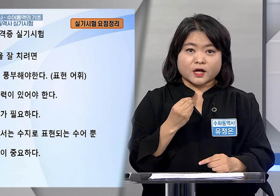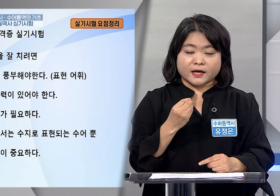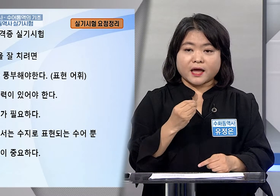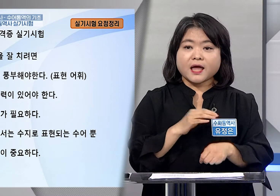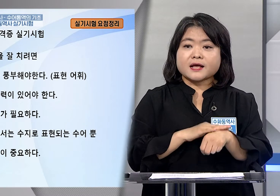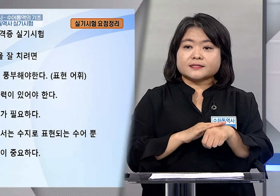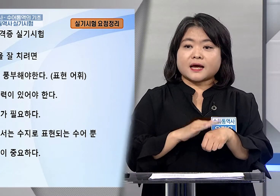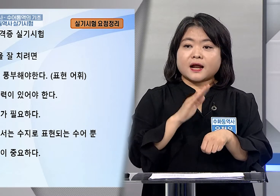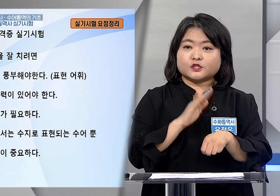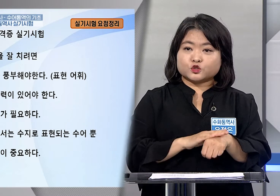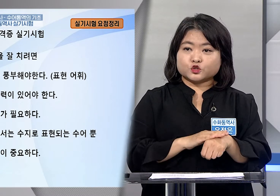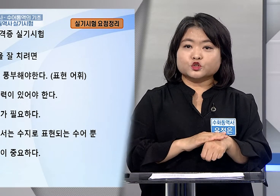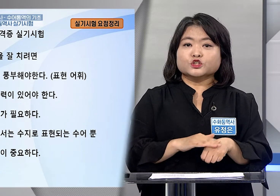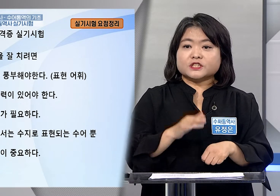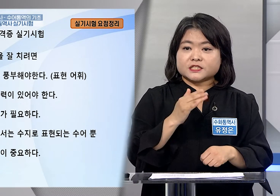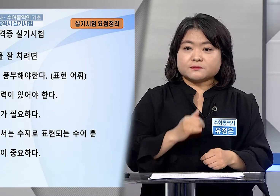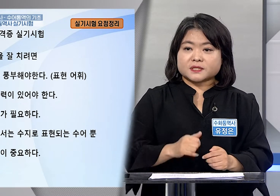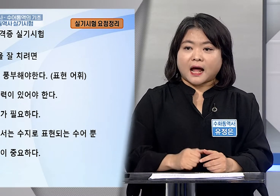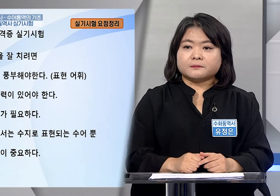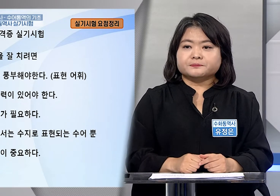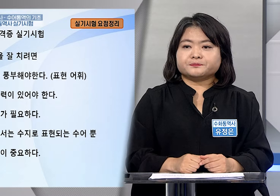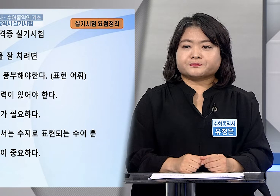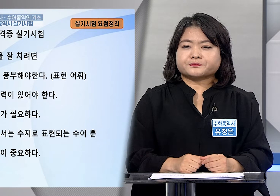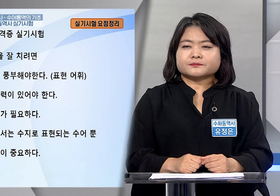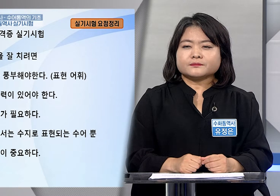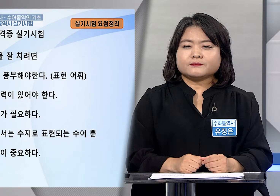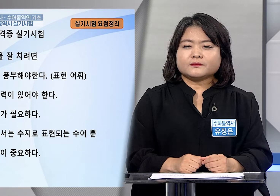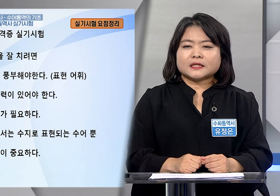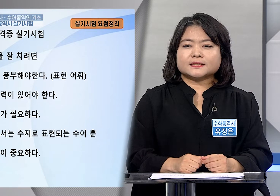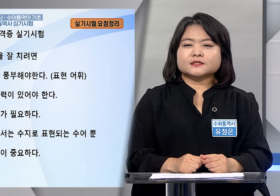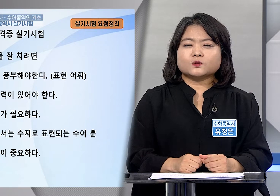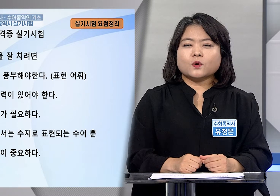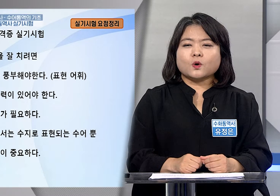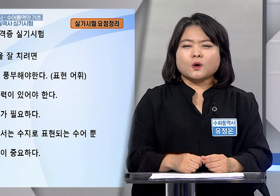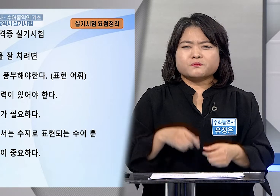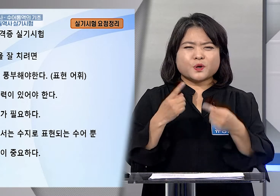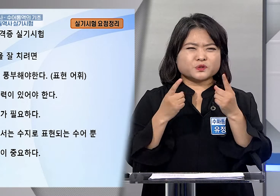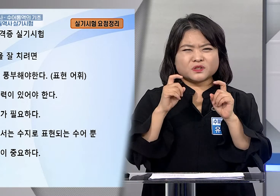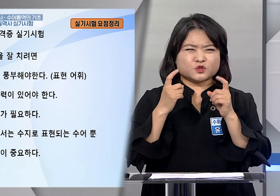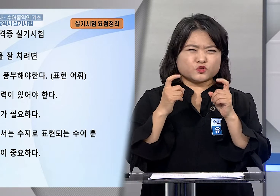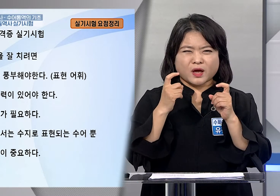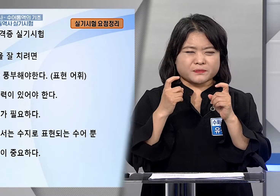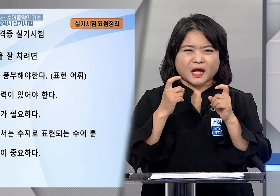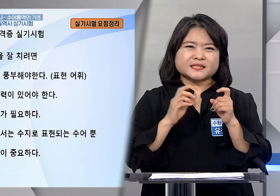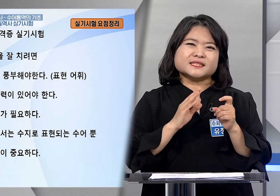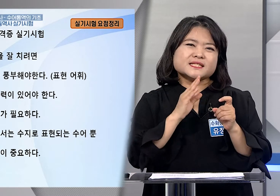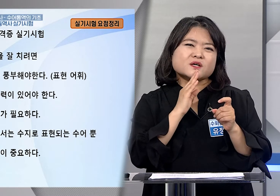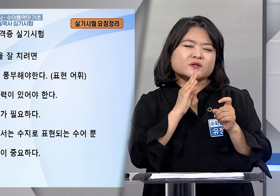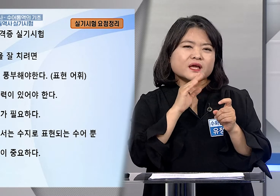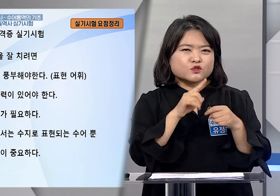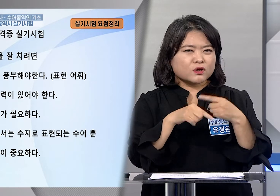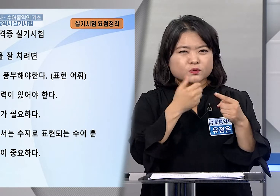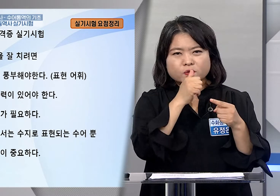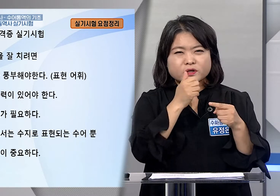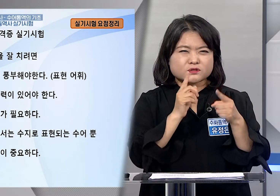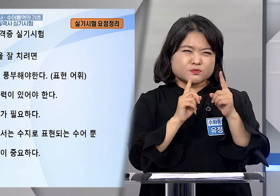능숙하게 잘 할 수 있습니다. 그리고 표정이 중요합니다. 실전의 수화 통역에서는